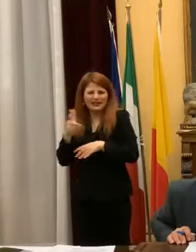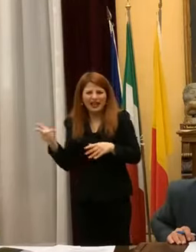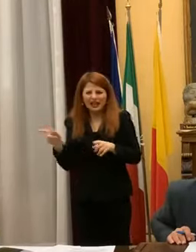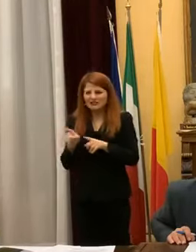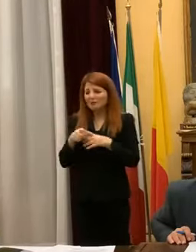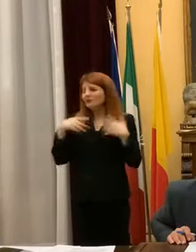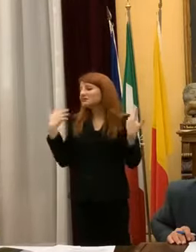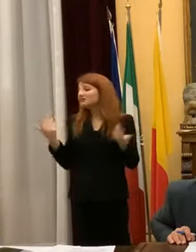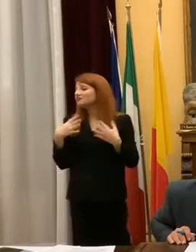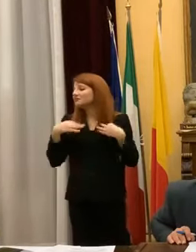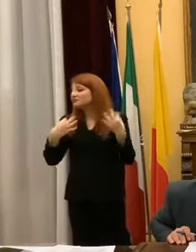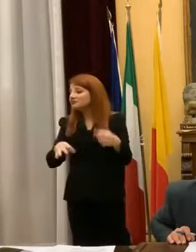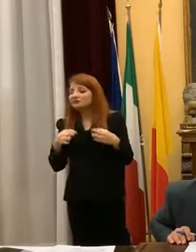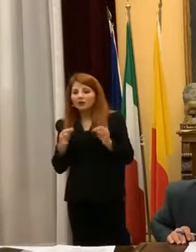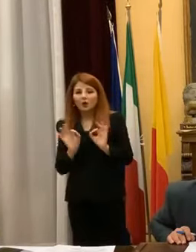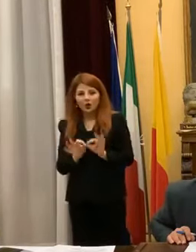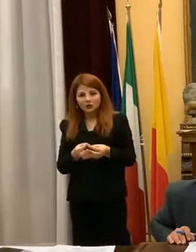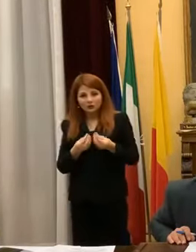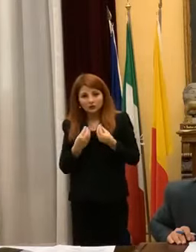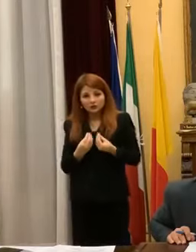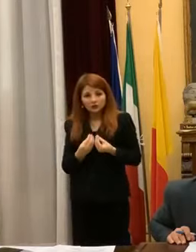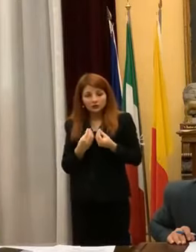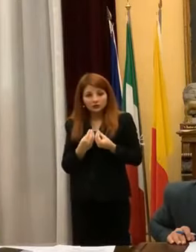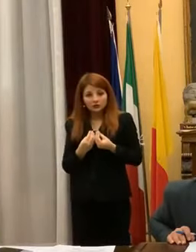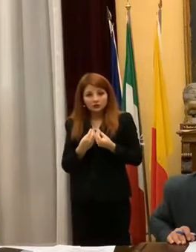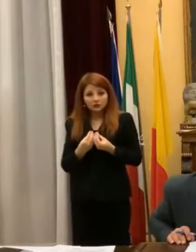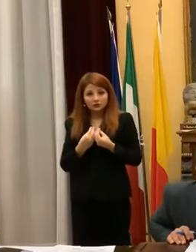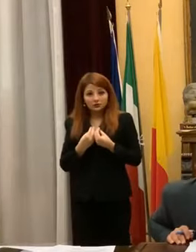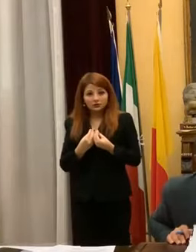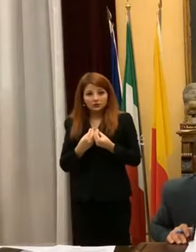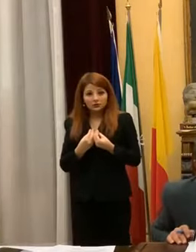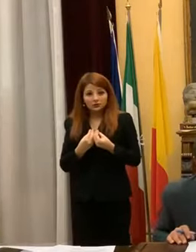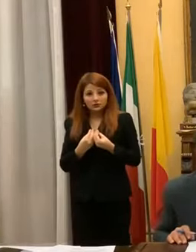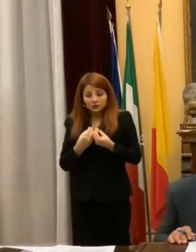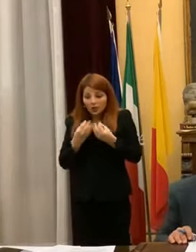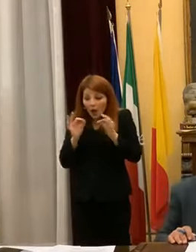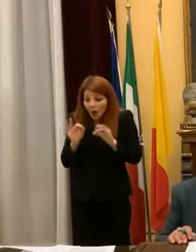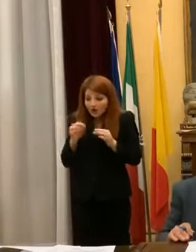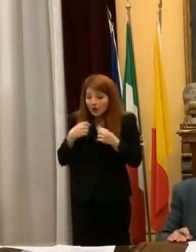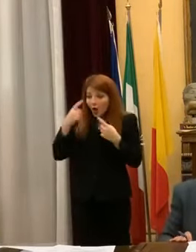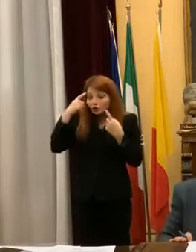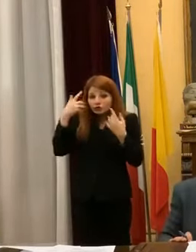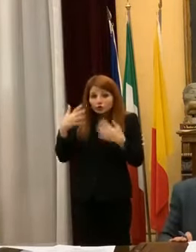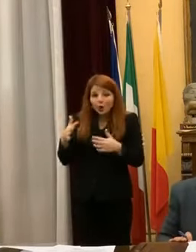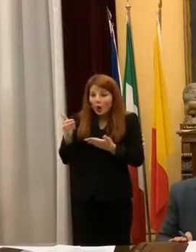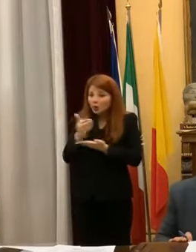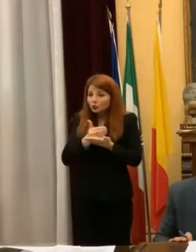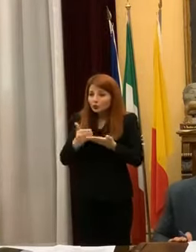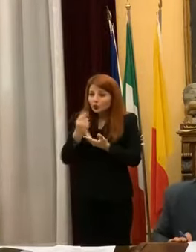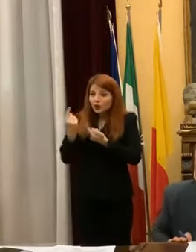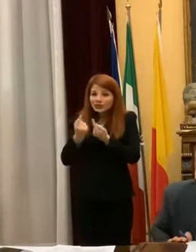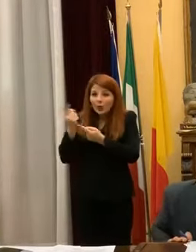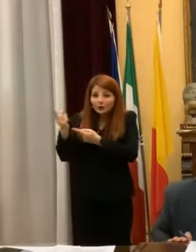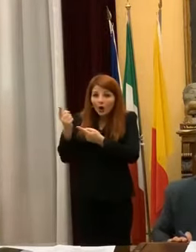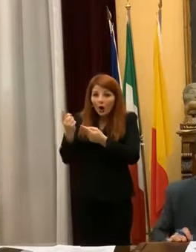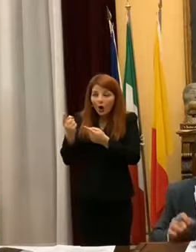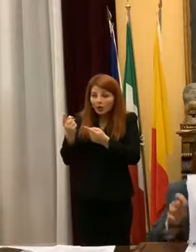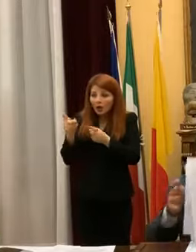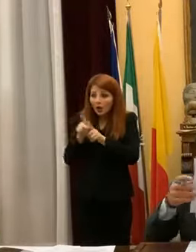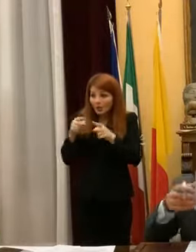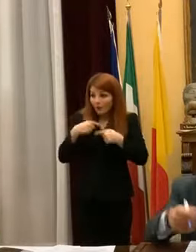Di fronte a tutto questo io non potevo fare sconti a nessuno, sapendo in partenza già che chi tocca